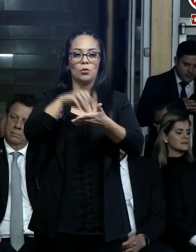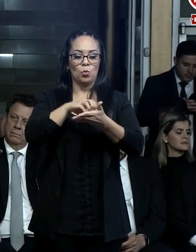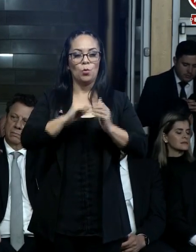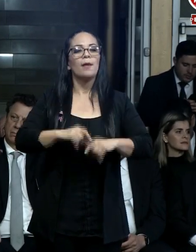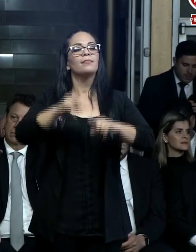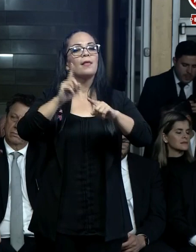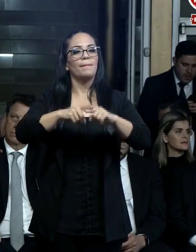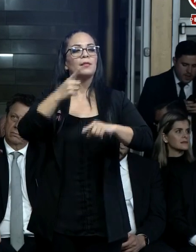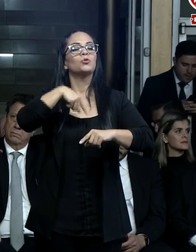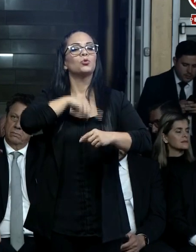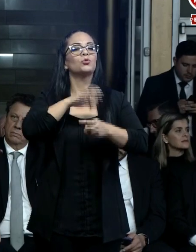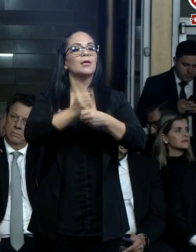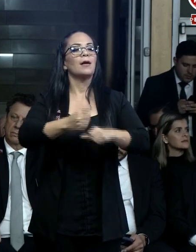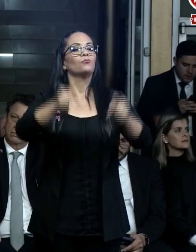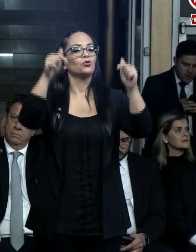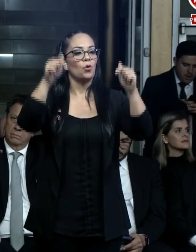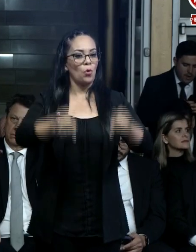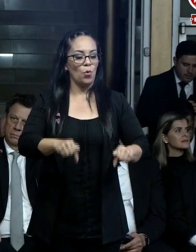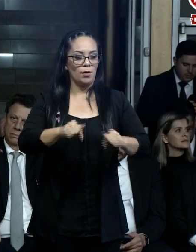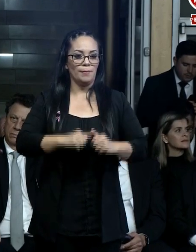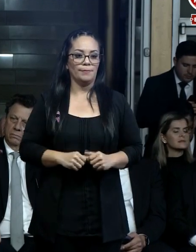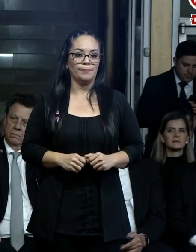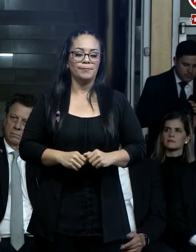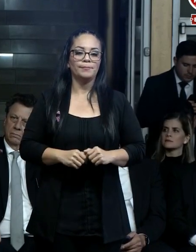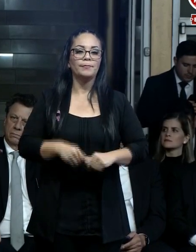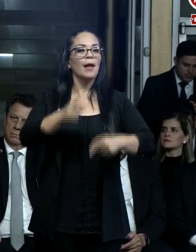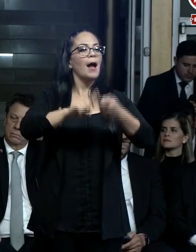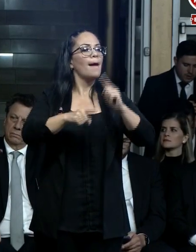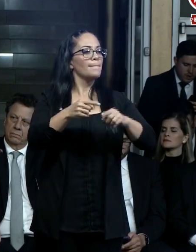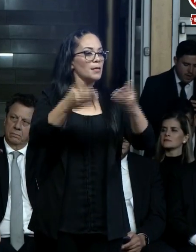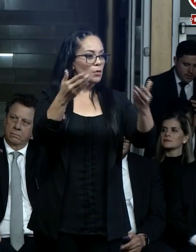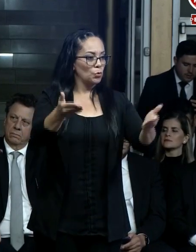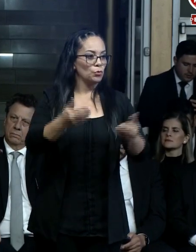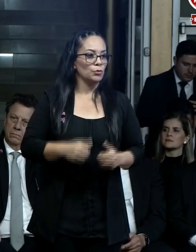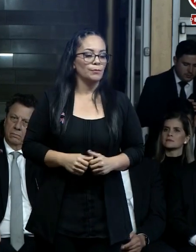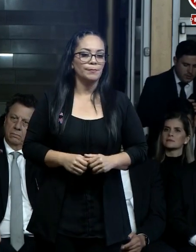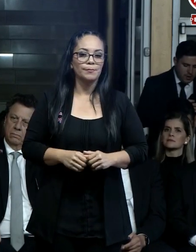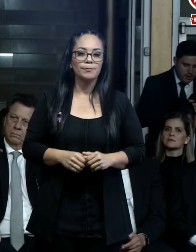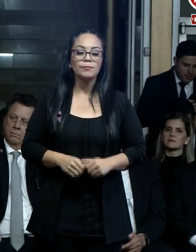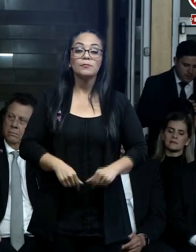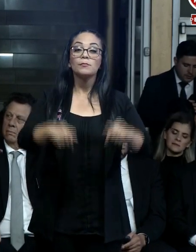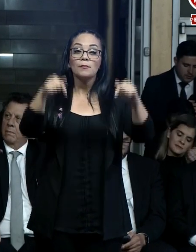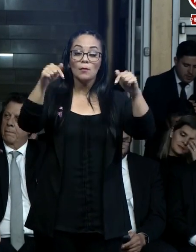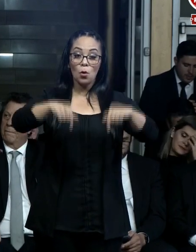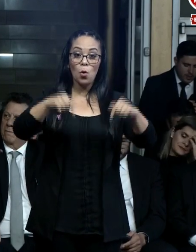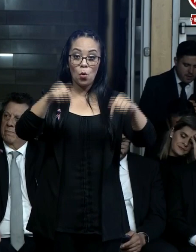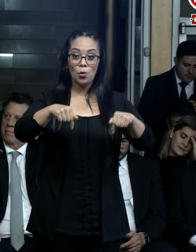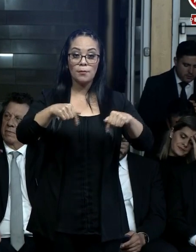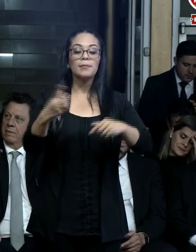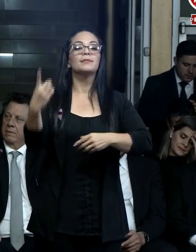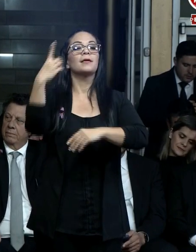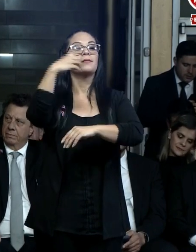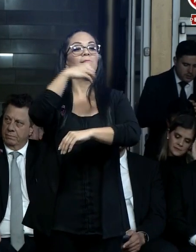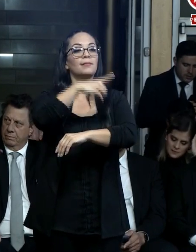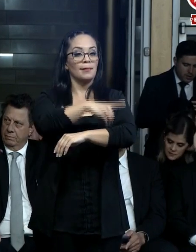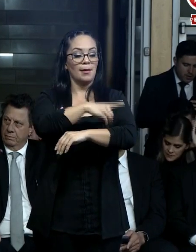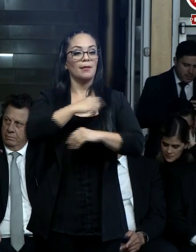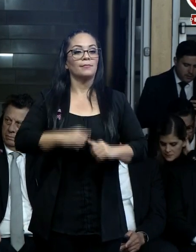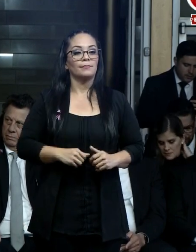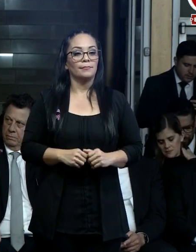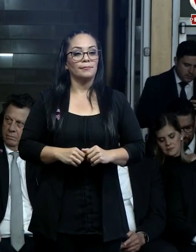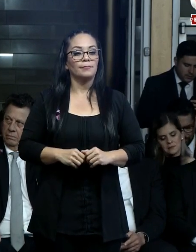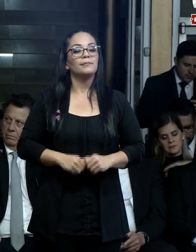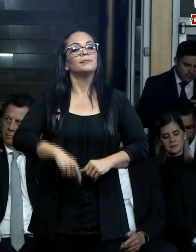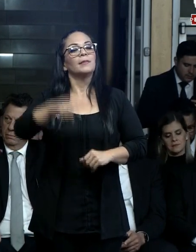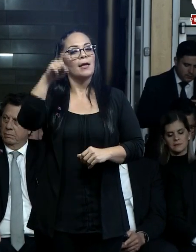de lo que hagamos hoy. Amigas y amigos, hoy es el día en